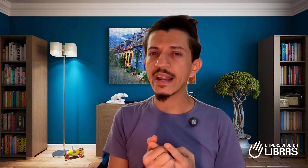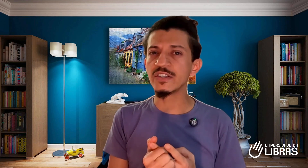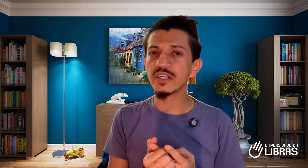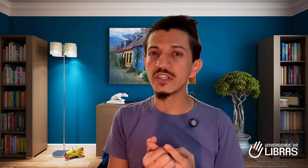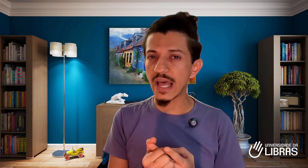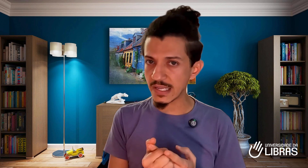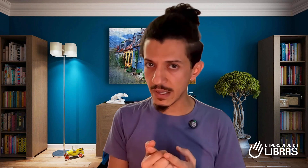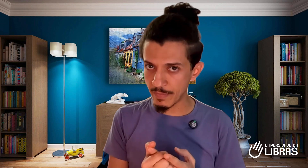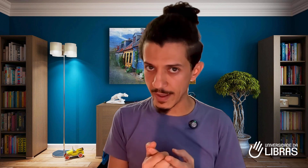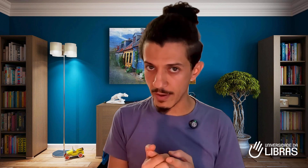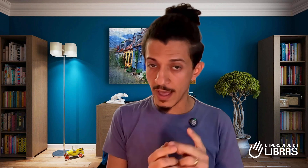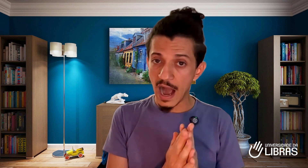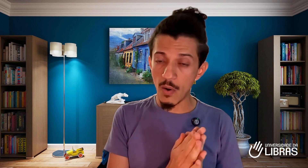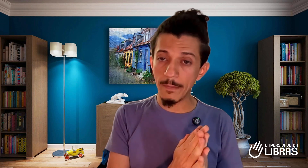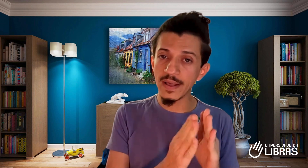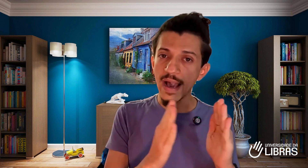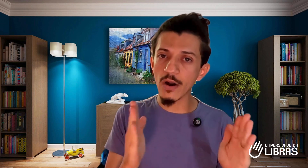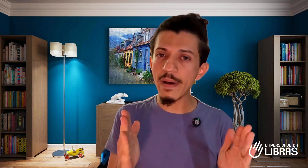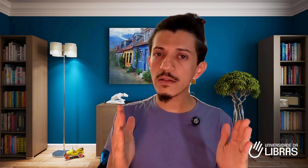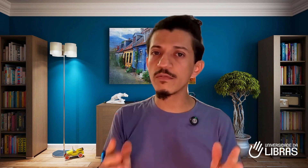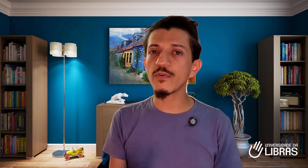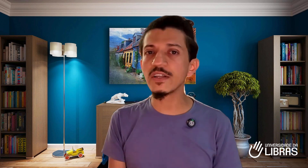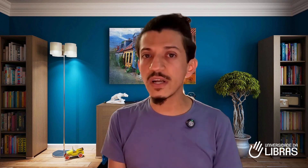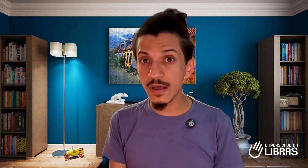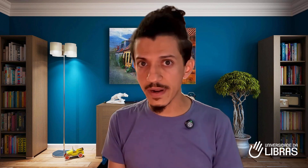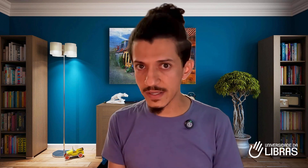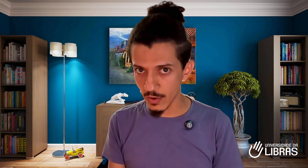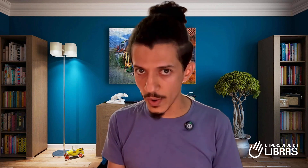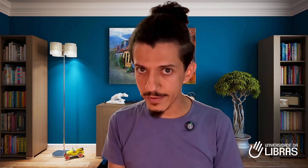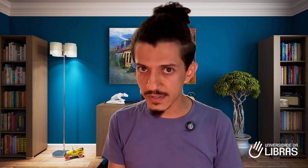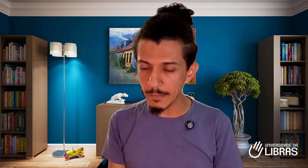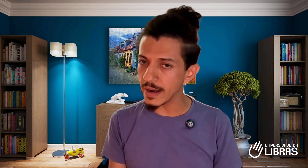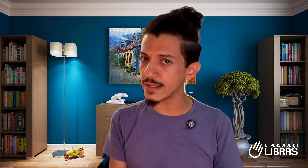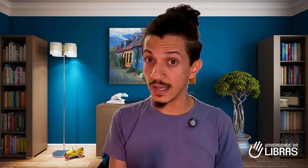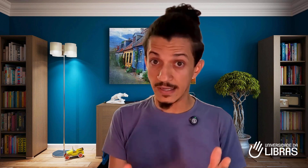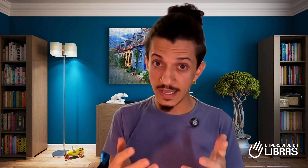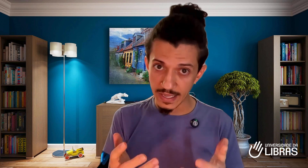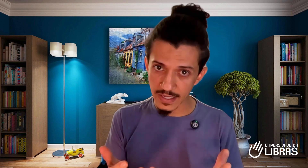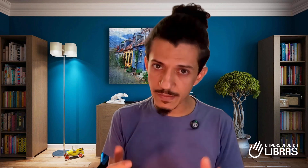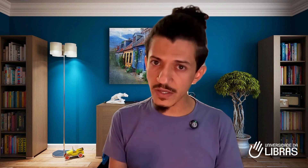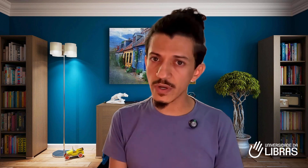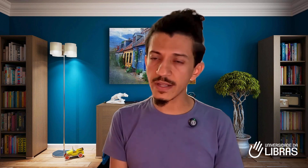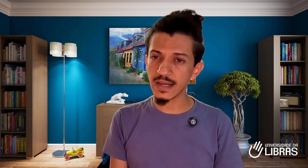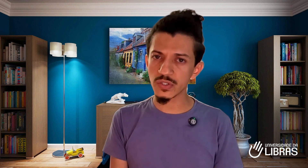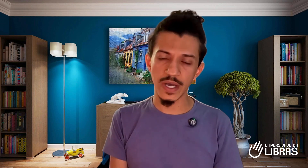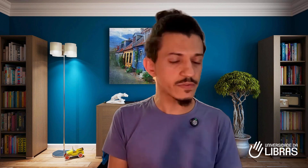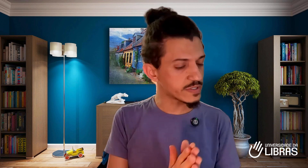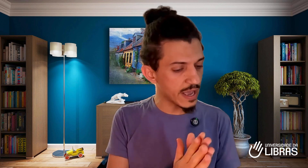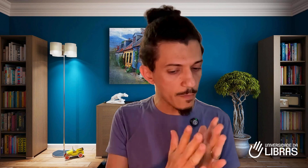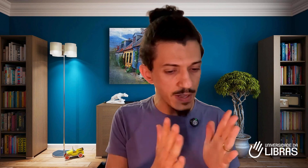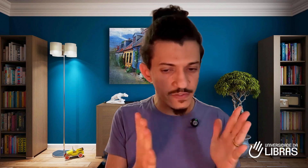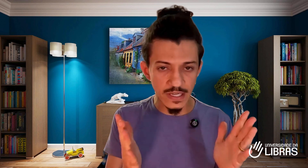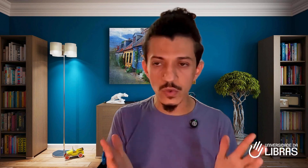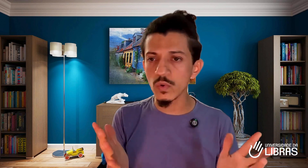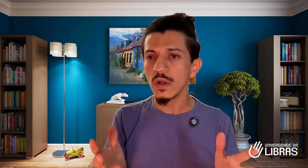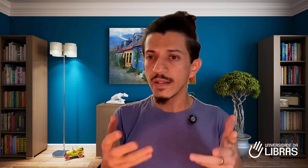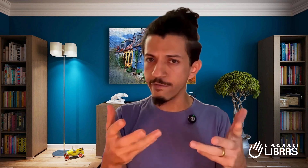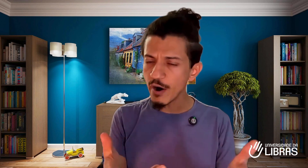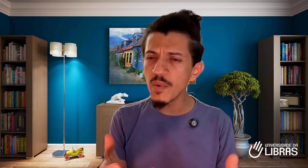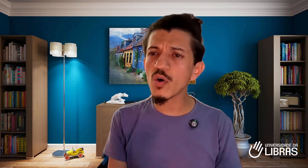de desempenho. Ao aplicar o método Fluente em Libras em 8 semanas, seguindo as minhas orientações, se você realmente fizer tudo da forma como eu